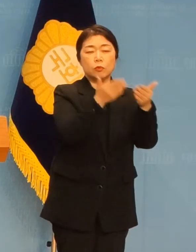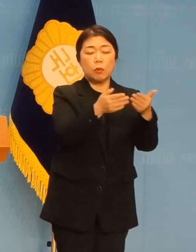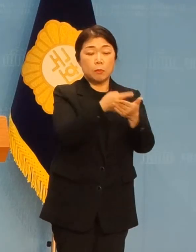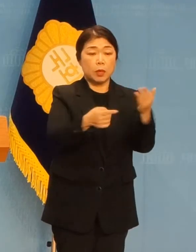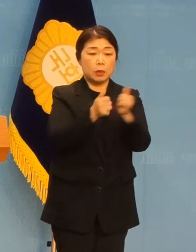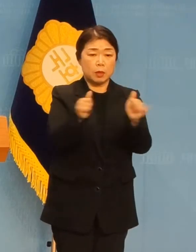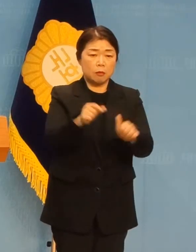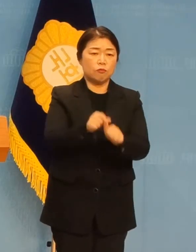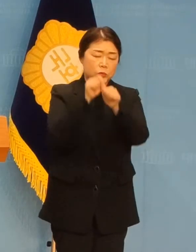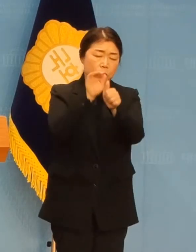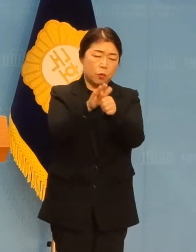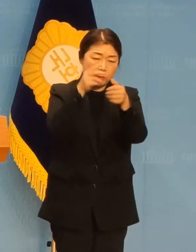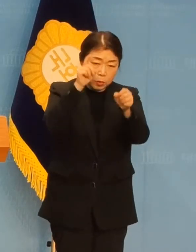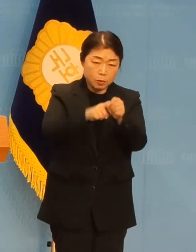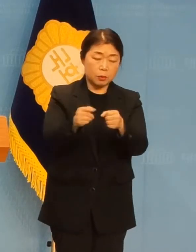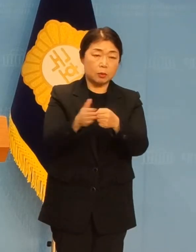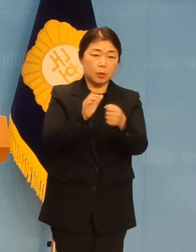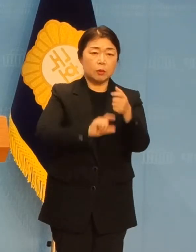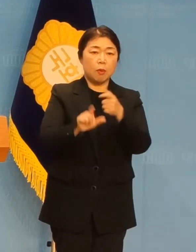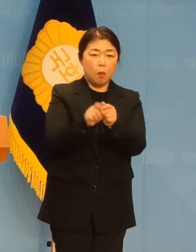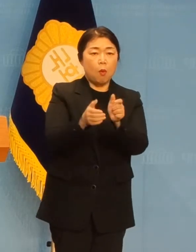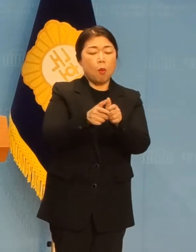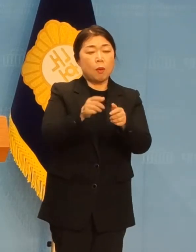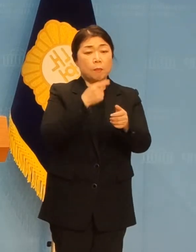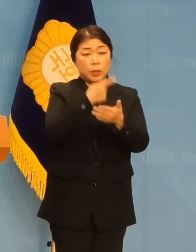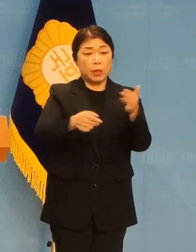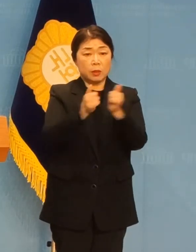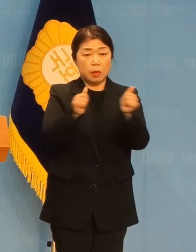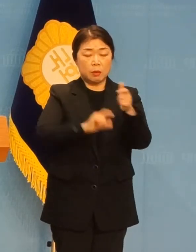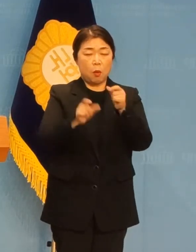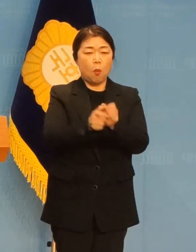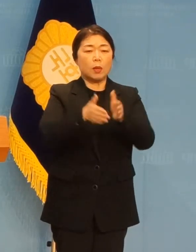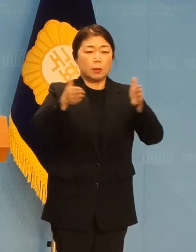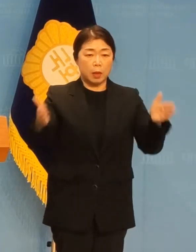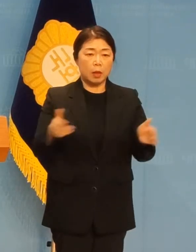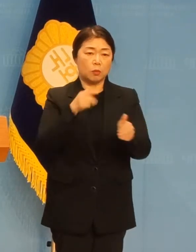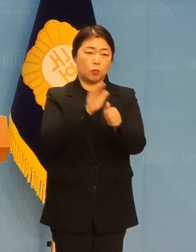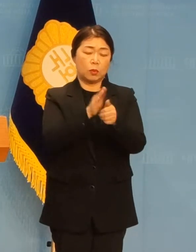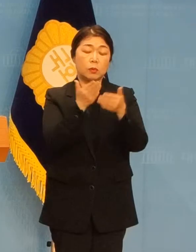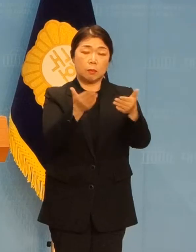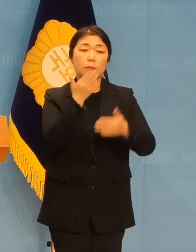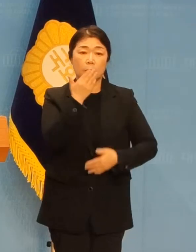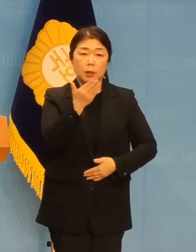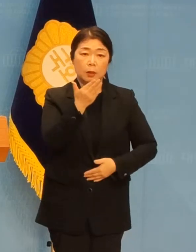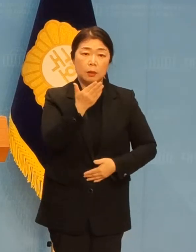확대 전망이 나오고 있습니다. 서영교가 만든 이 법,